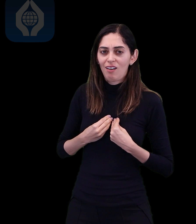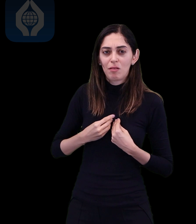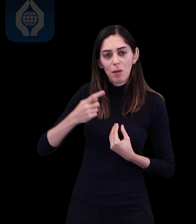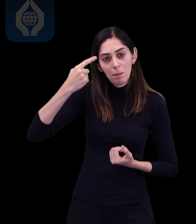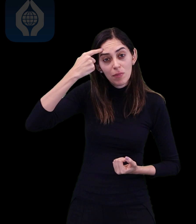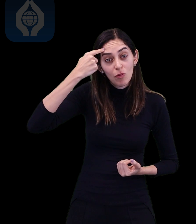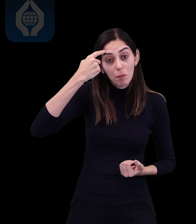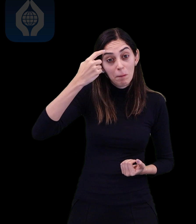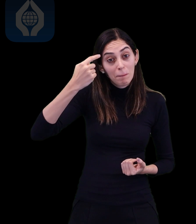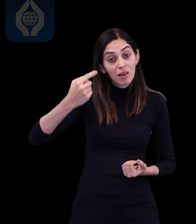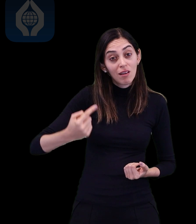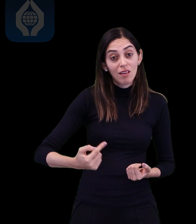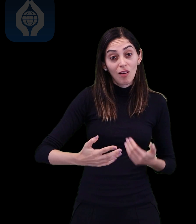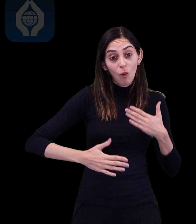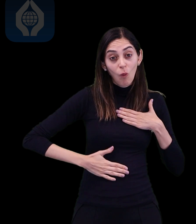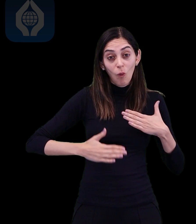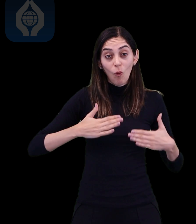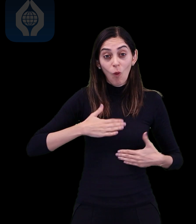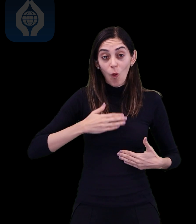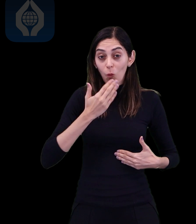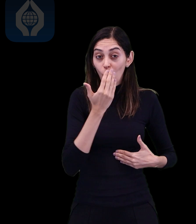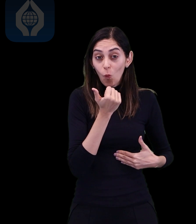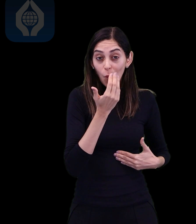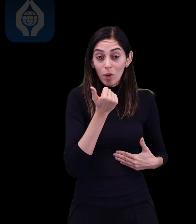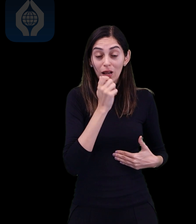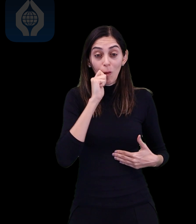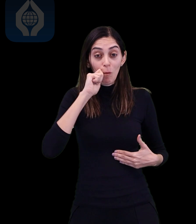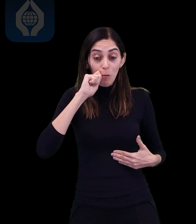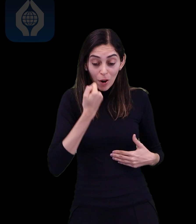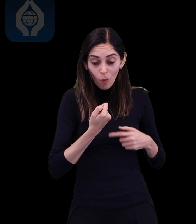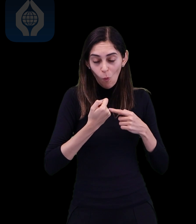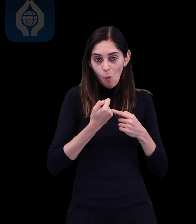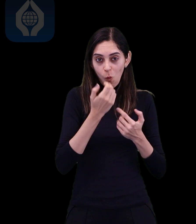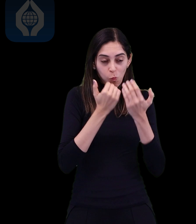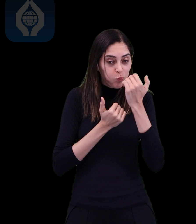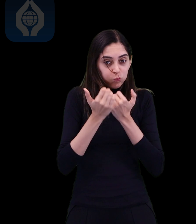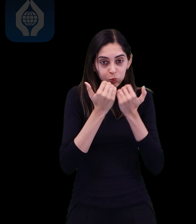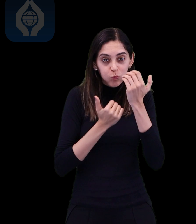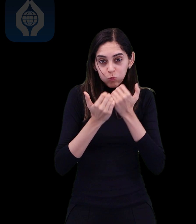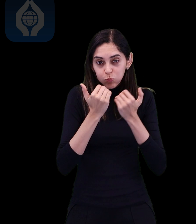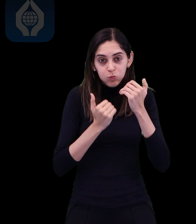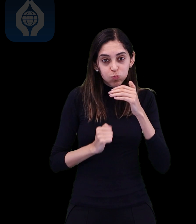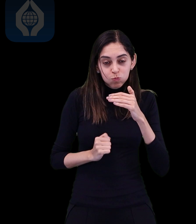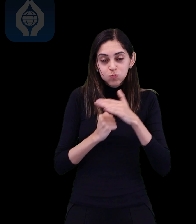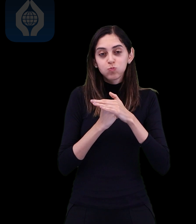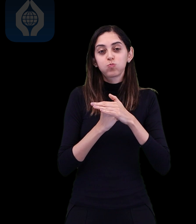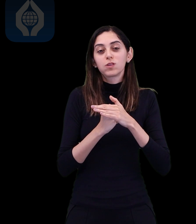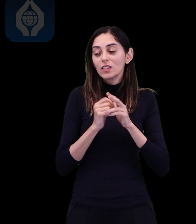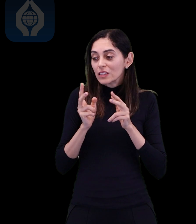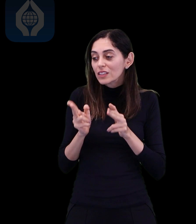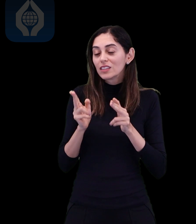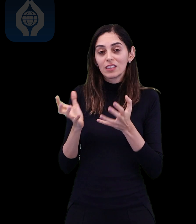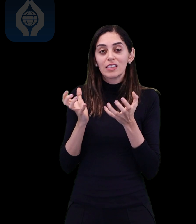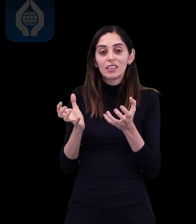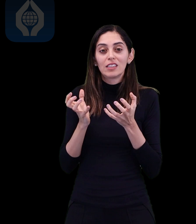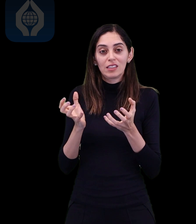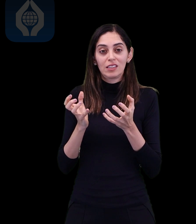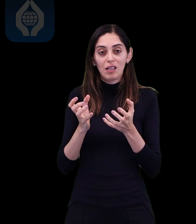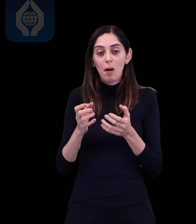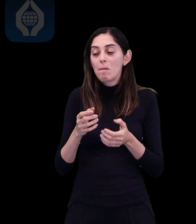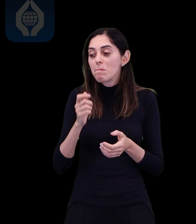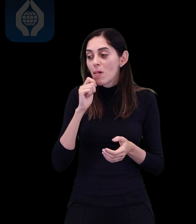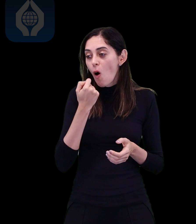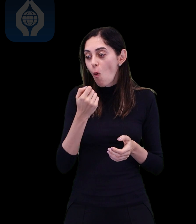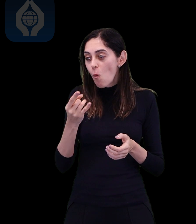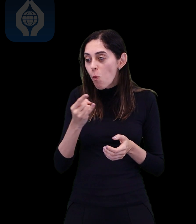o povo ainda estava pensando em alimento para o corpo. Queriam que Jesus continuasse dando alimento a eles assim como ele os tinha alimentado